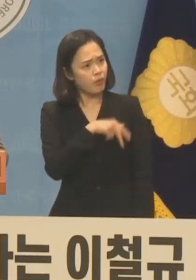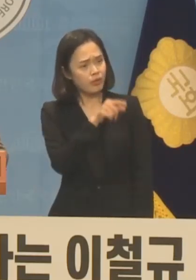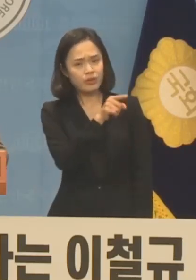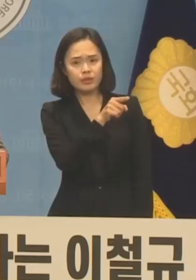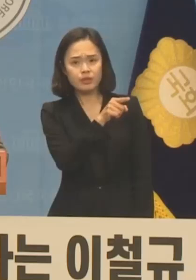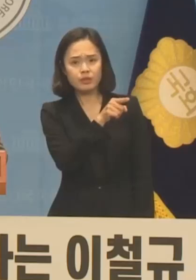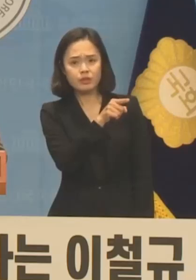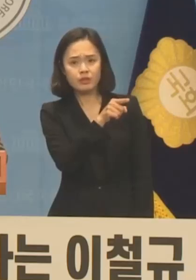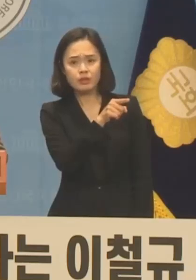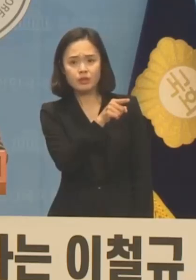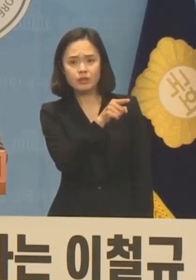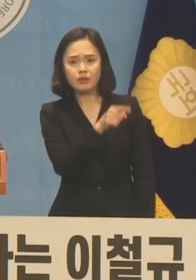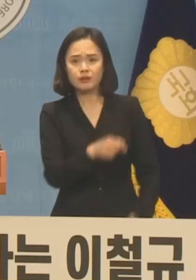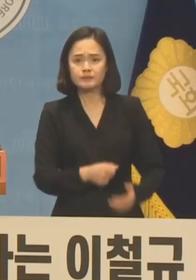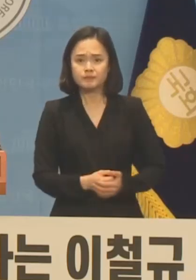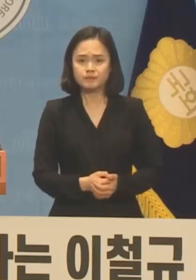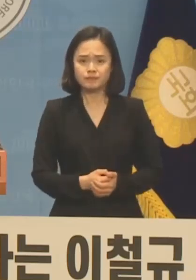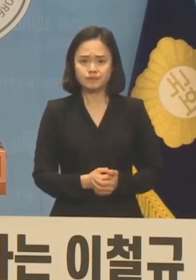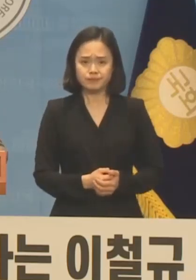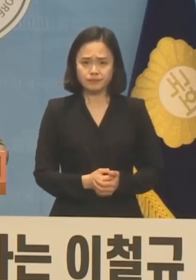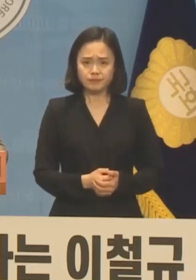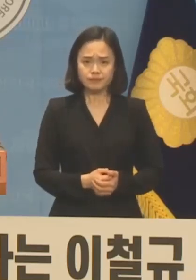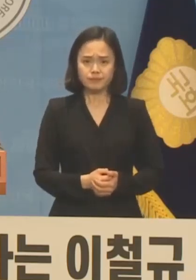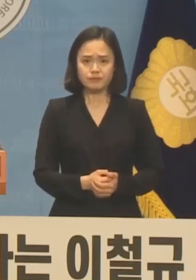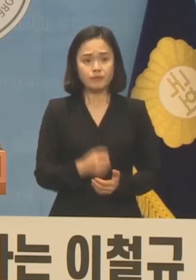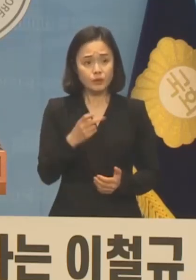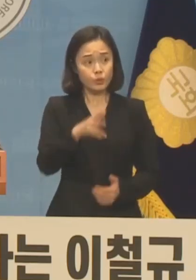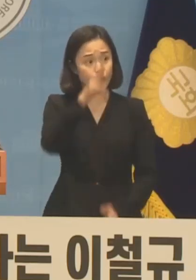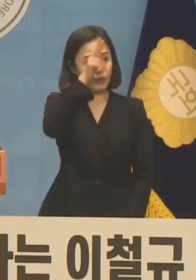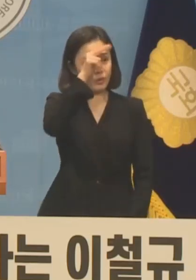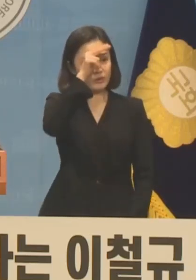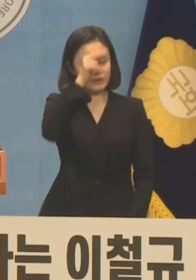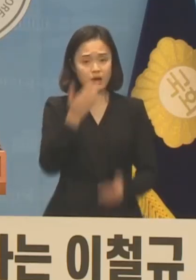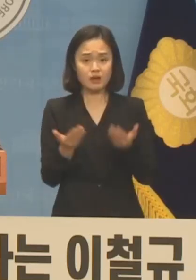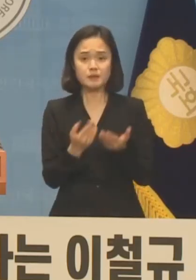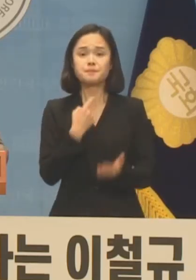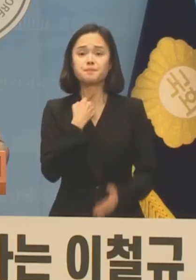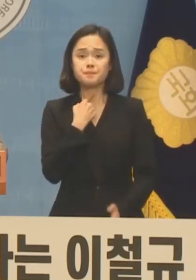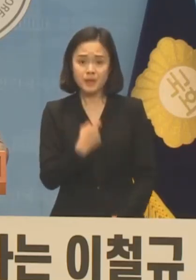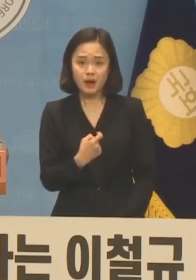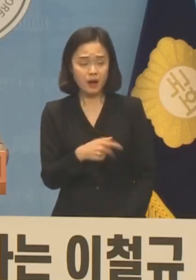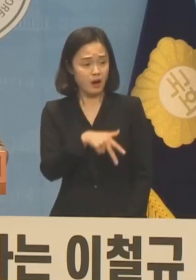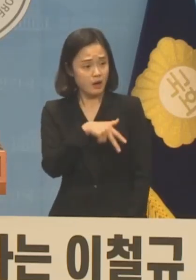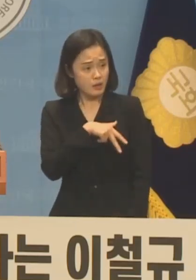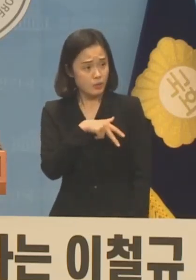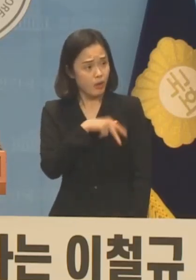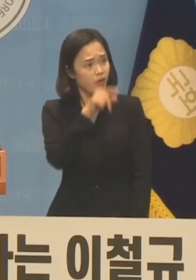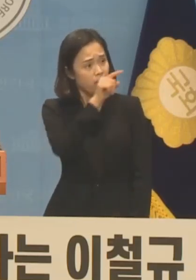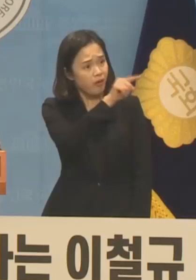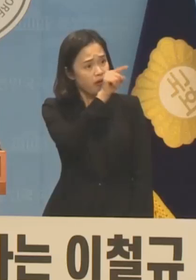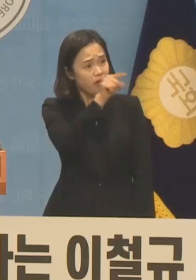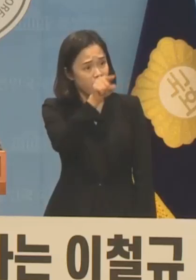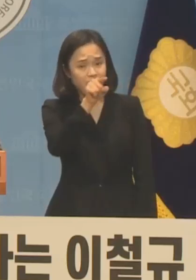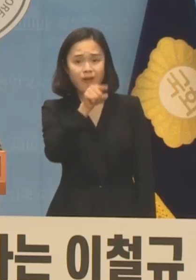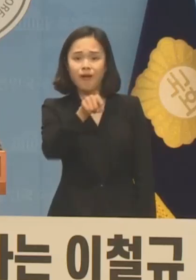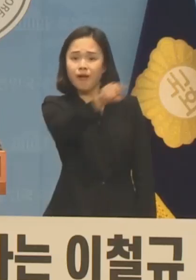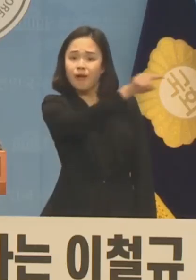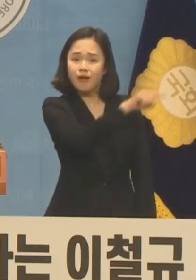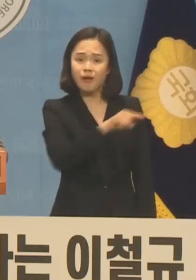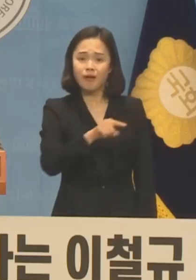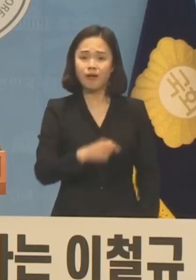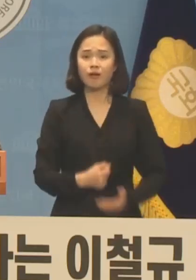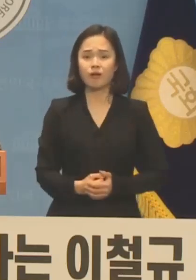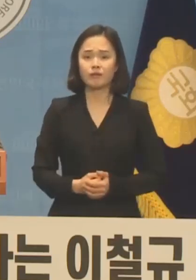수년간의 경험을 했던 경찰 출신 의원까지도 이러한 사법제도의 근간을